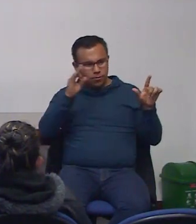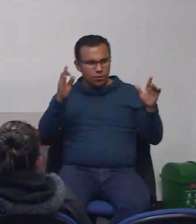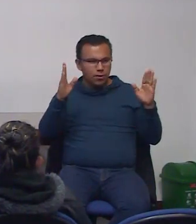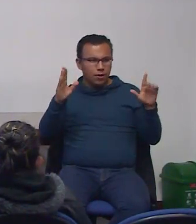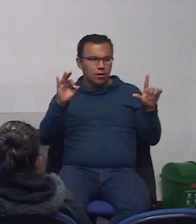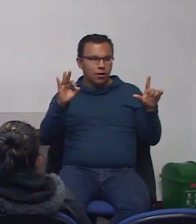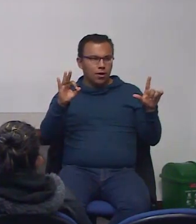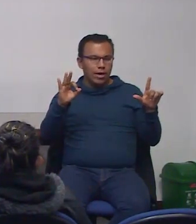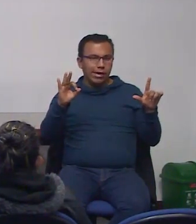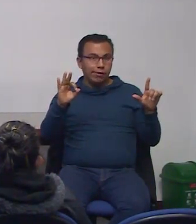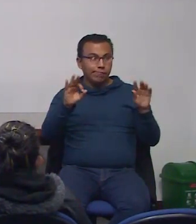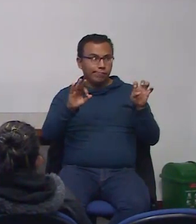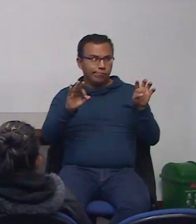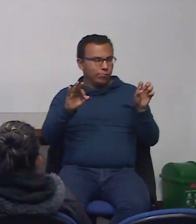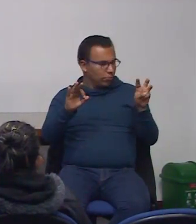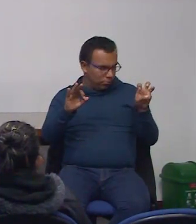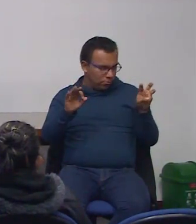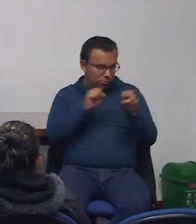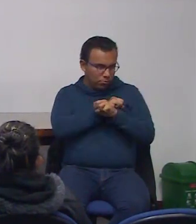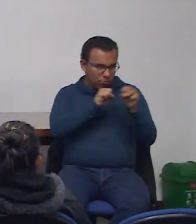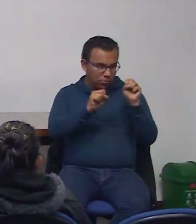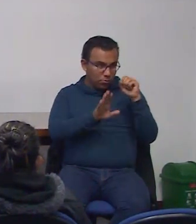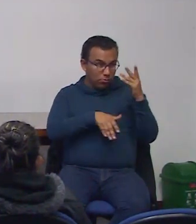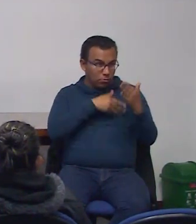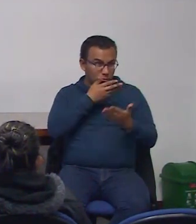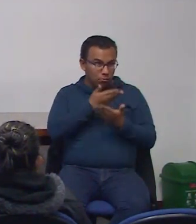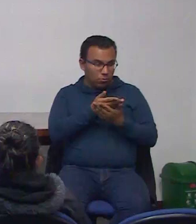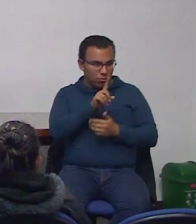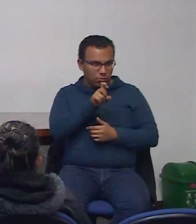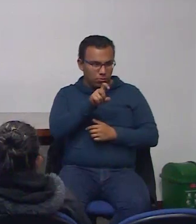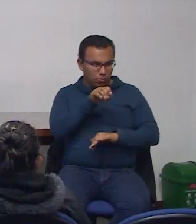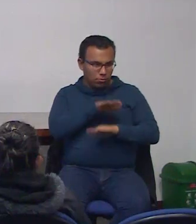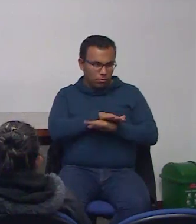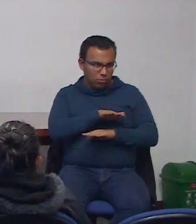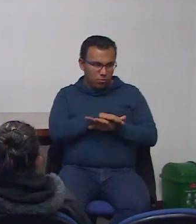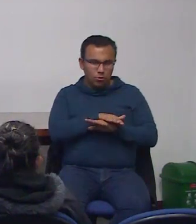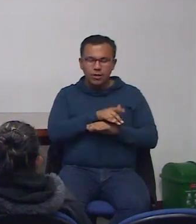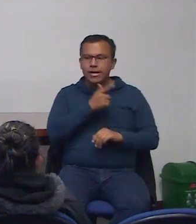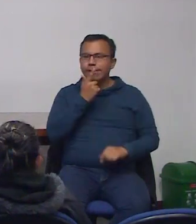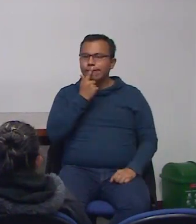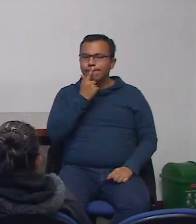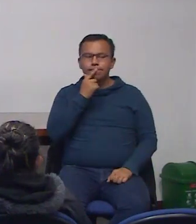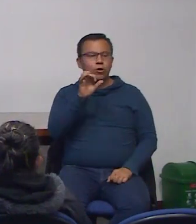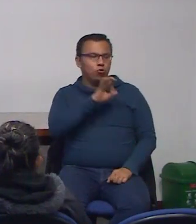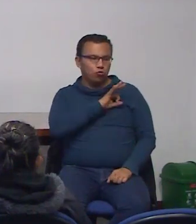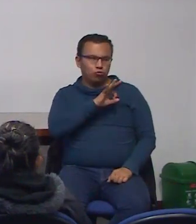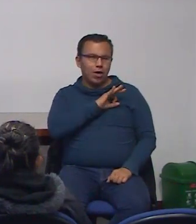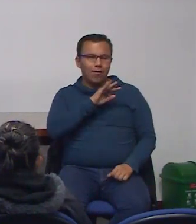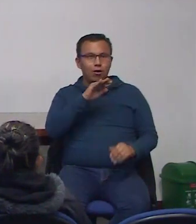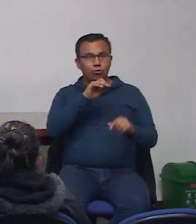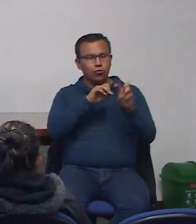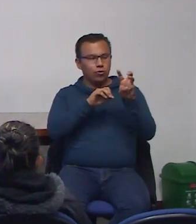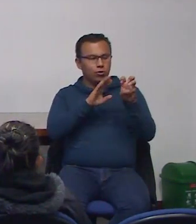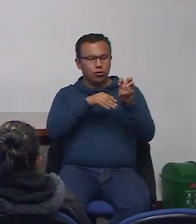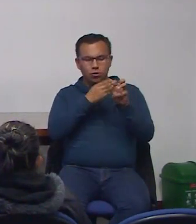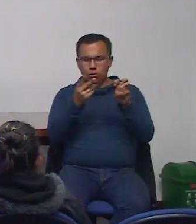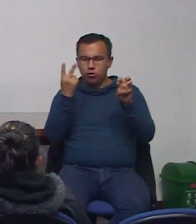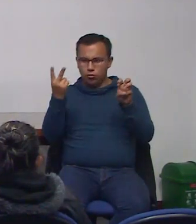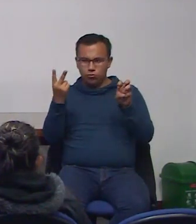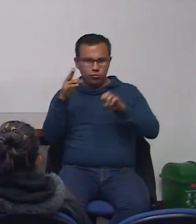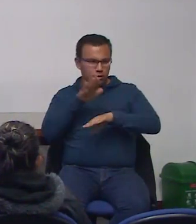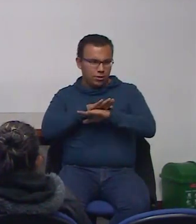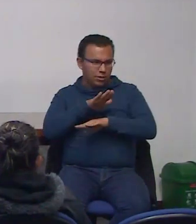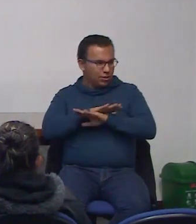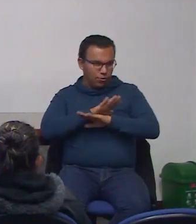e de 9 de 8 de la mañana a 6 de la tarde eh los sábados no los sábados es de 8 a 2 de la